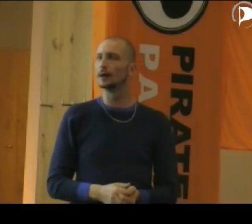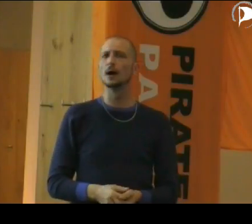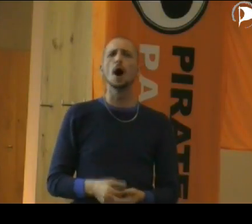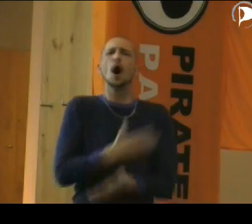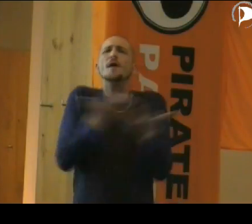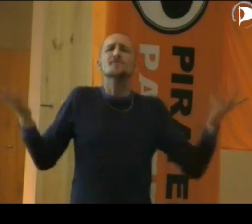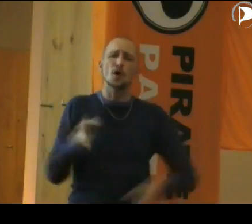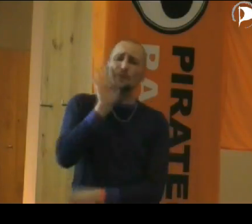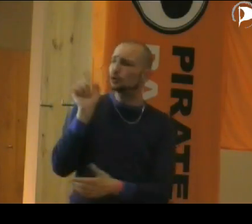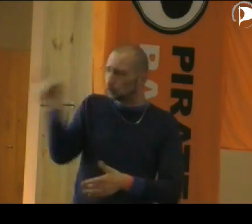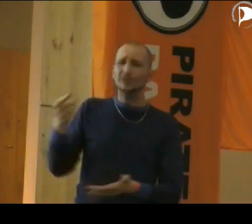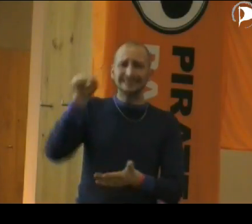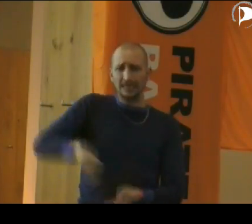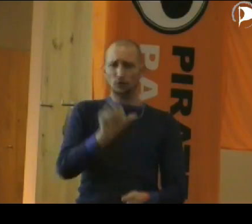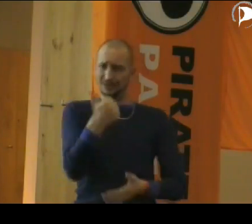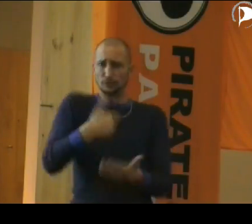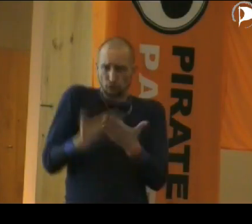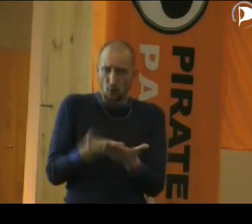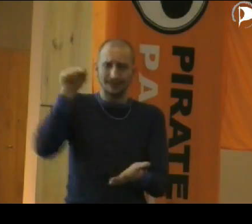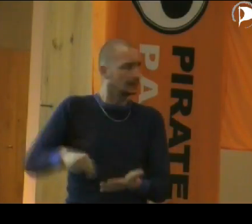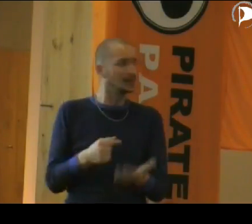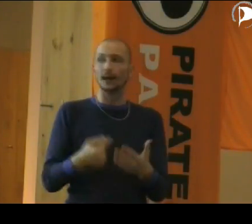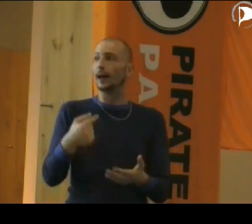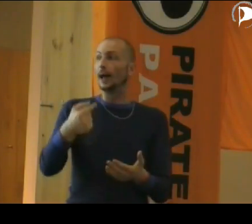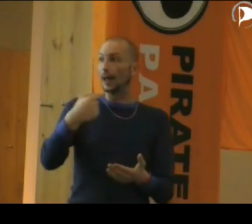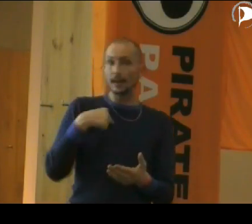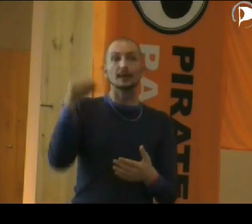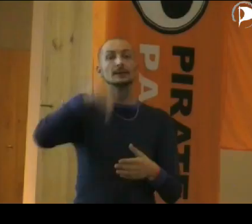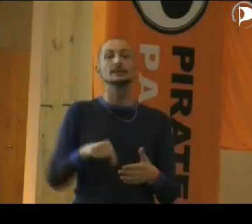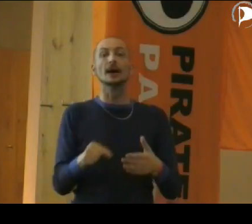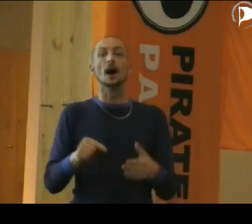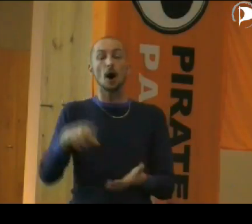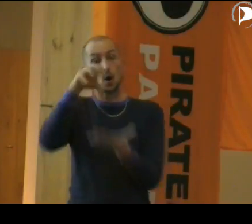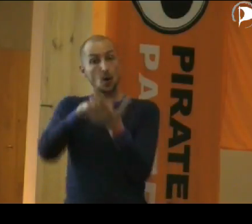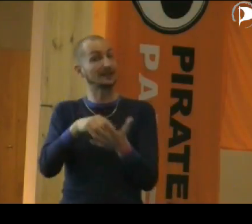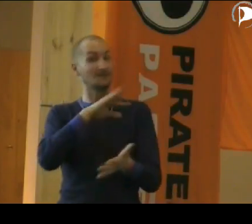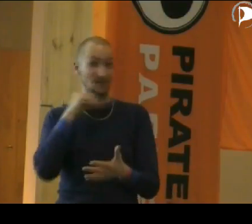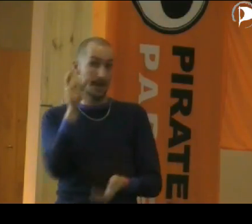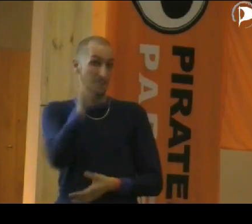diese einschätzung auch die vor ortenaukreis dann gibt es nicht viele menschen nicht mehr